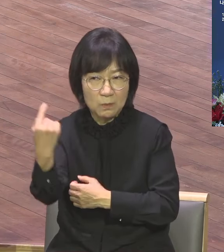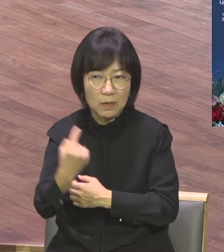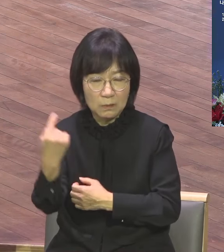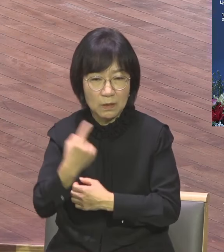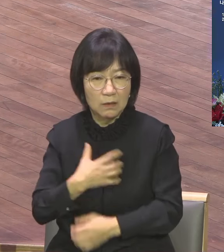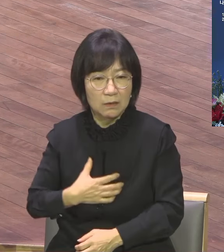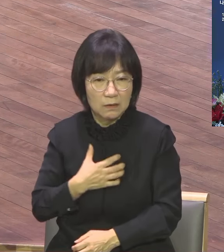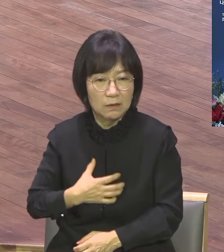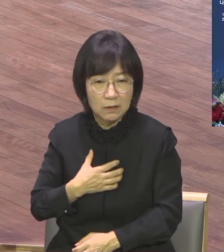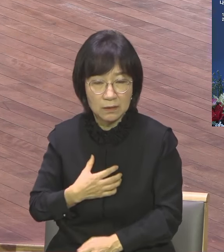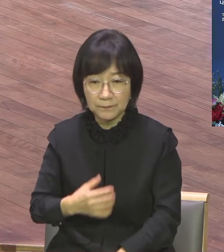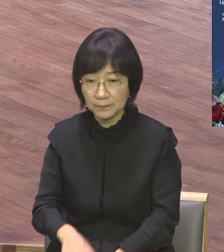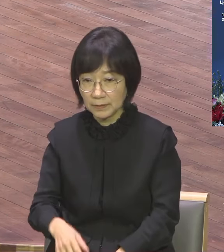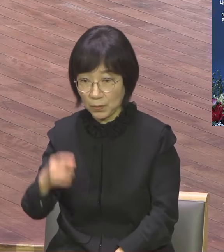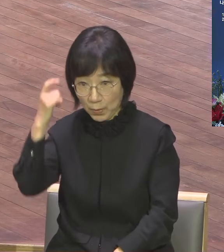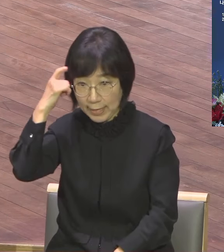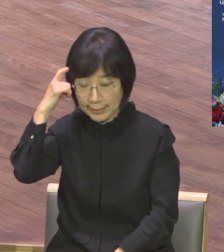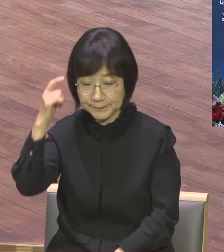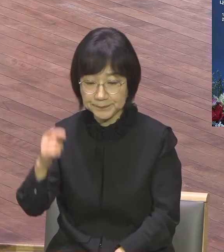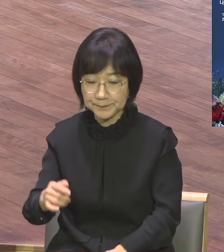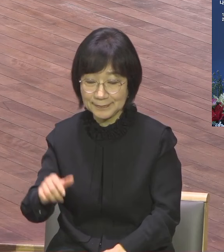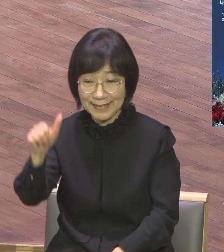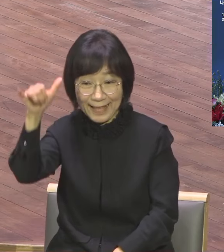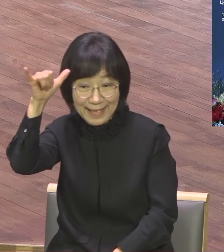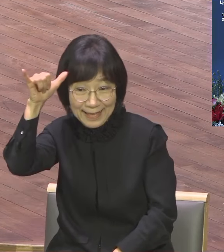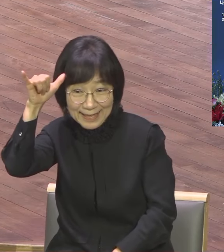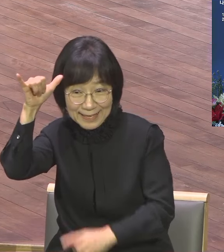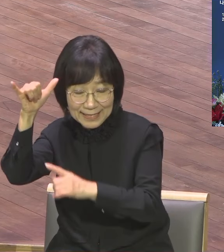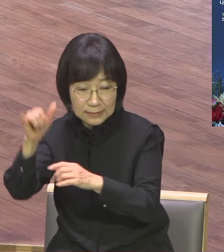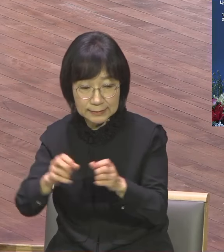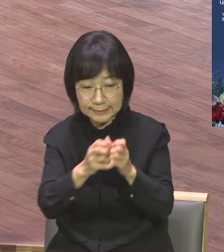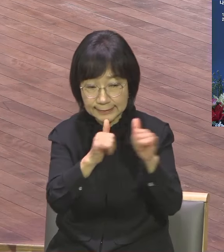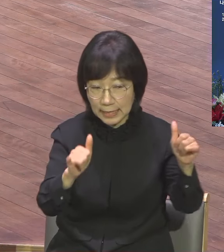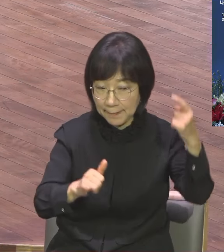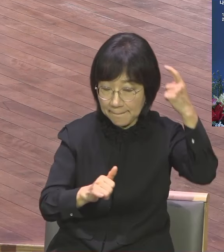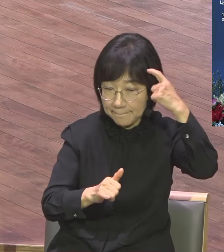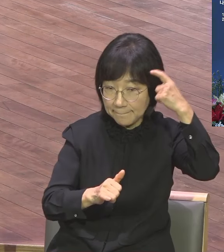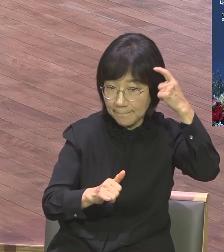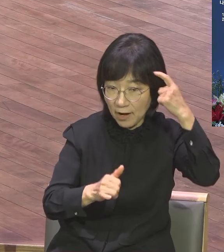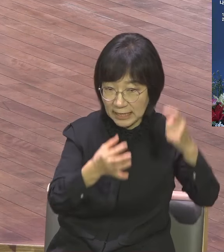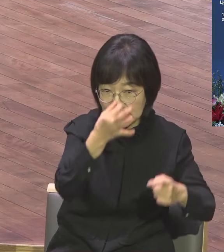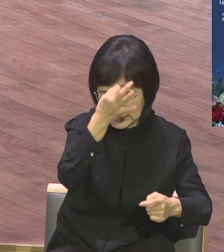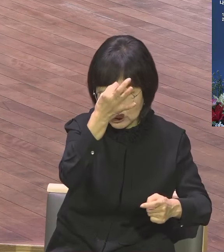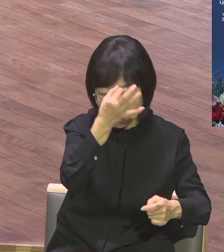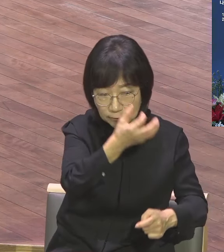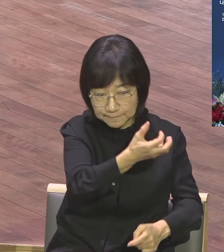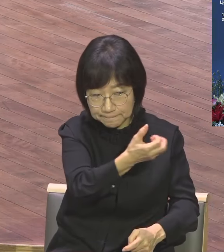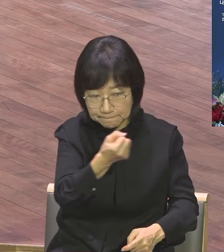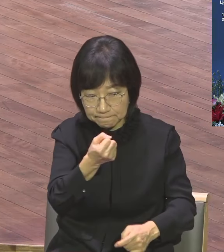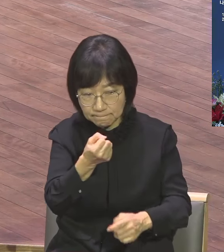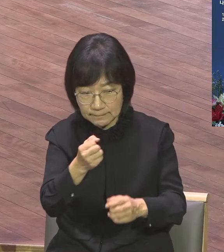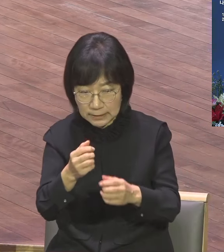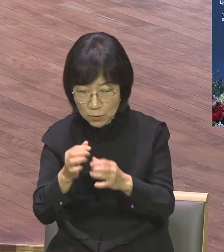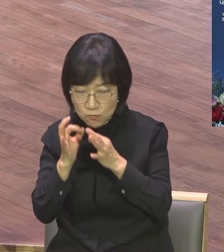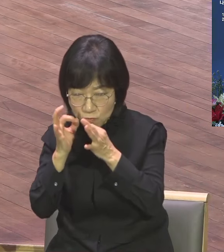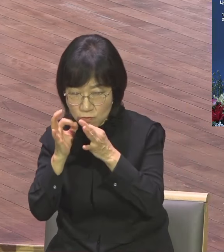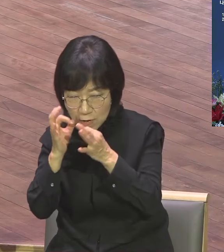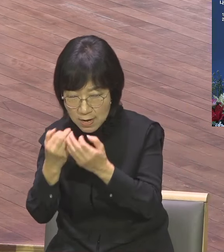가버렸어. AI가 사람의 머리 기술, 쇠돌이의 이 바둑 실력 이겨버린대.